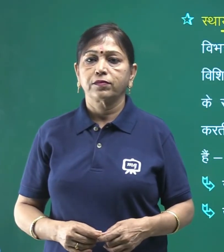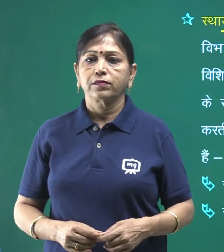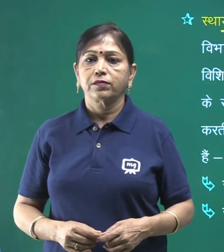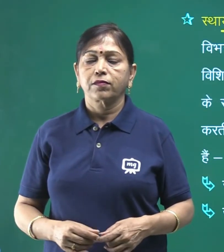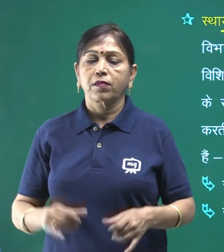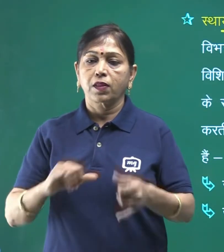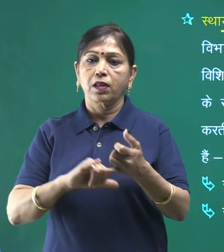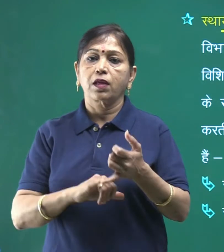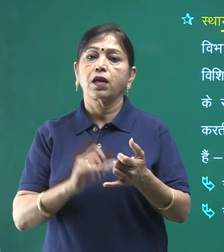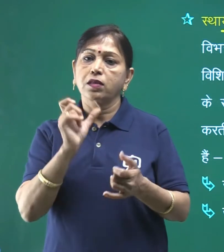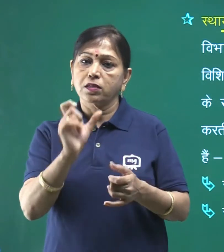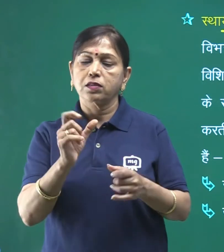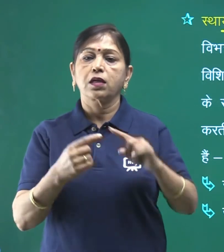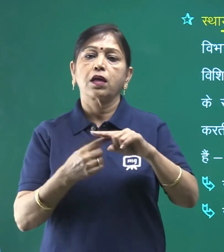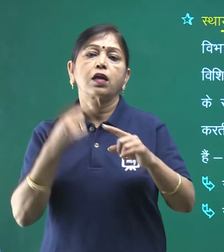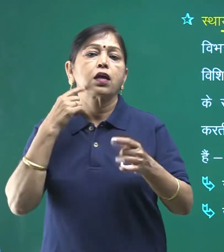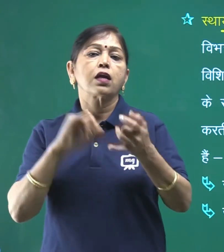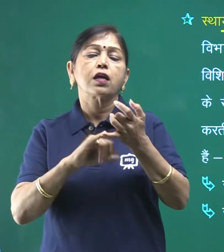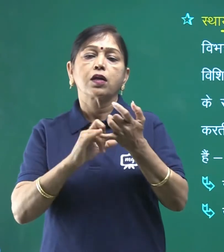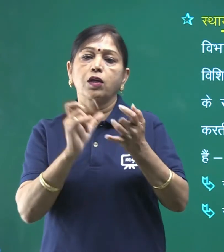स्थायी उत्तक के प्रकार।